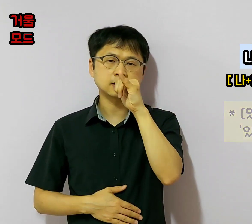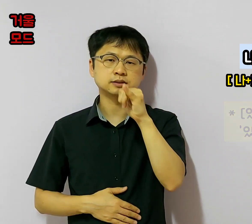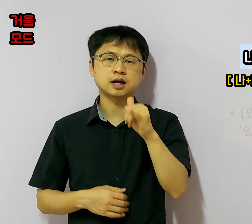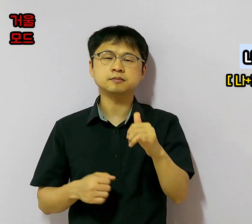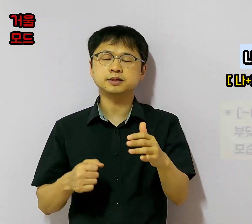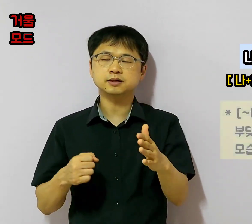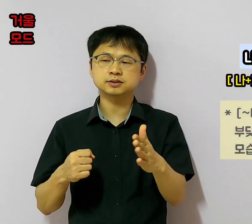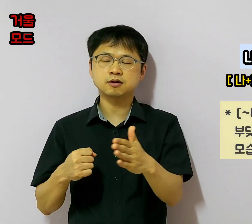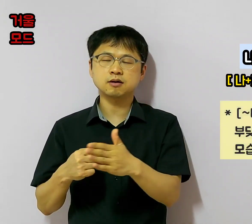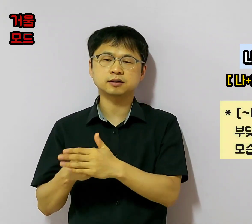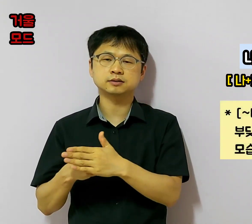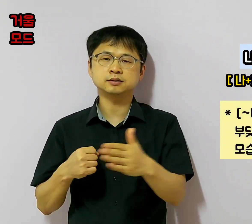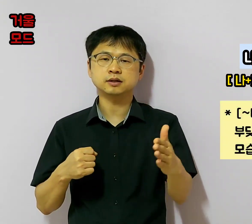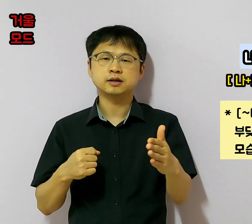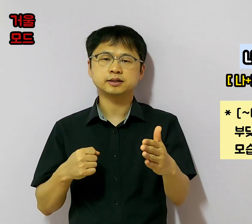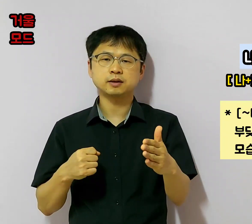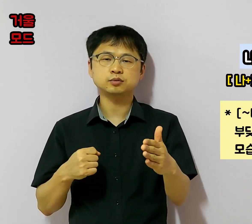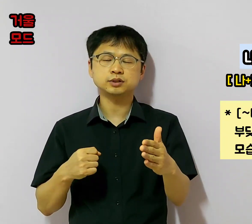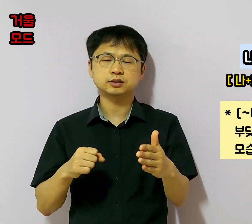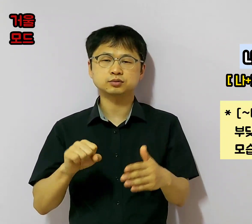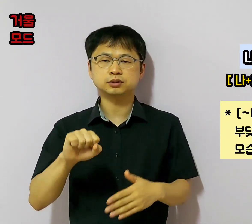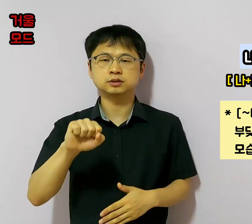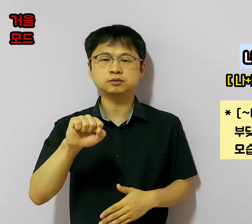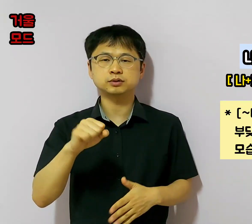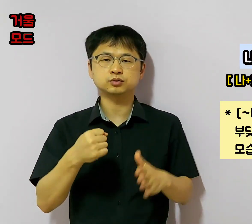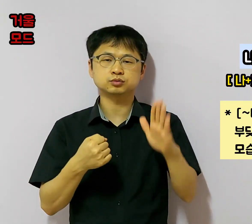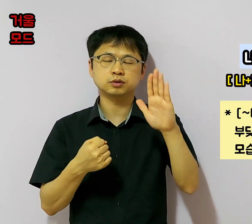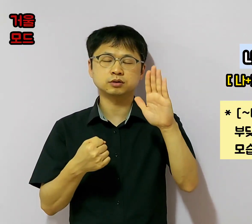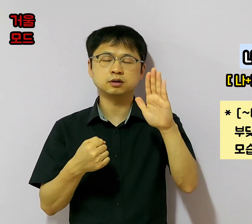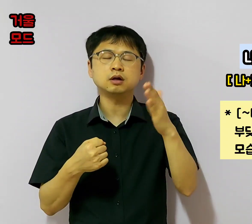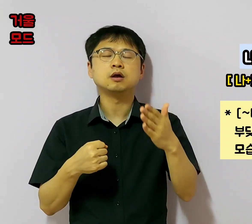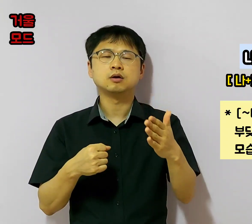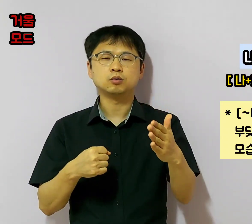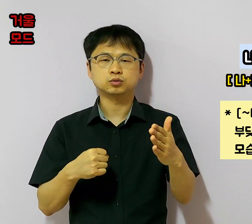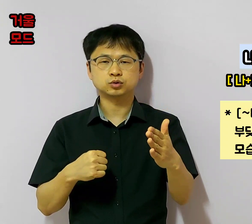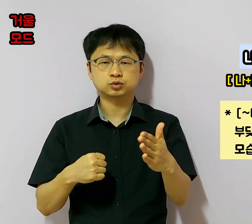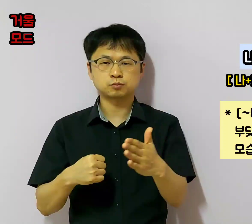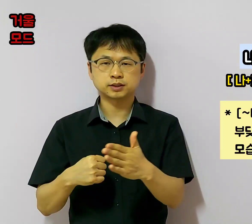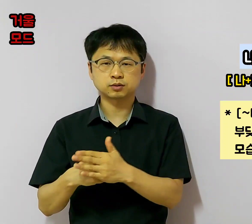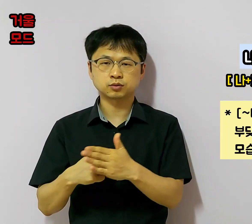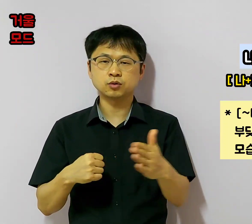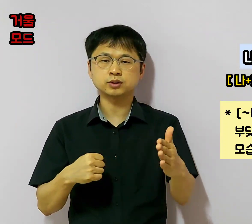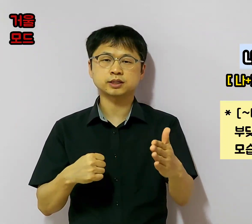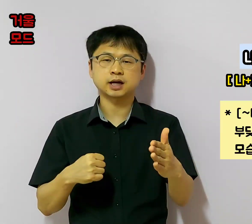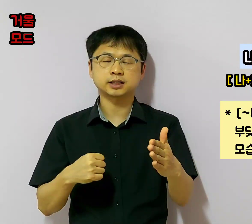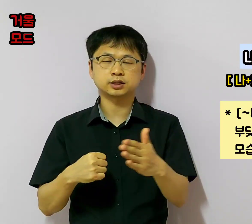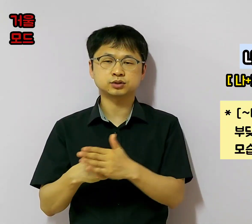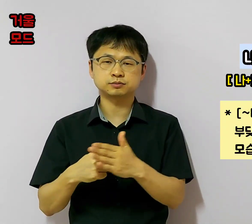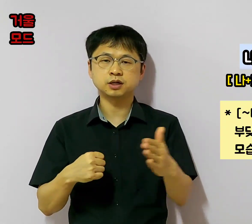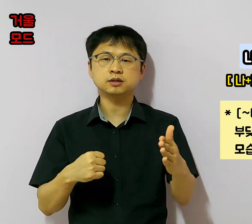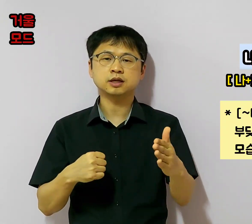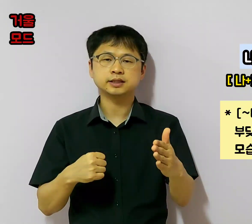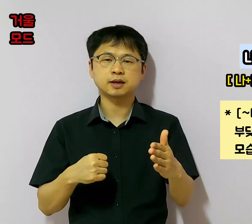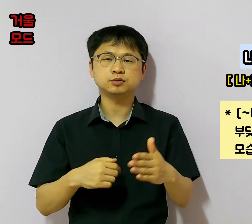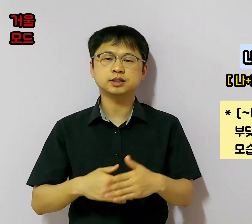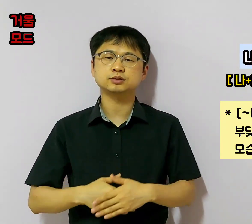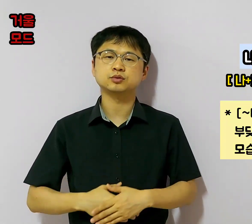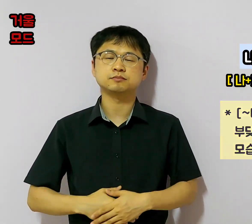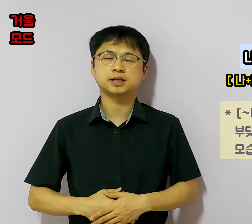그 다음 있어서 하는 때문이라는 수어는 왼손 주먹을 오른손 손바닥으로 댔다가 떼주시면 때문이라는